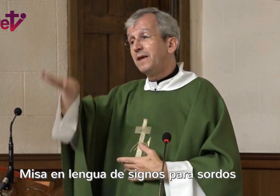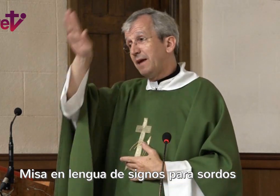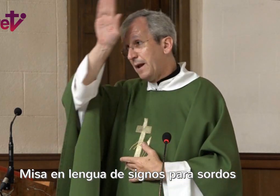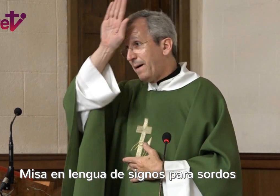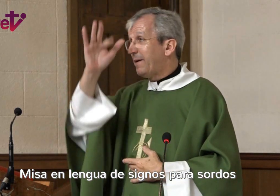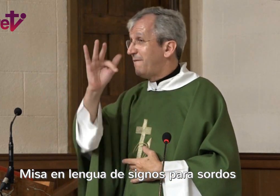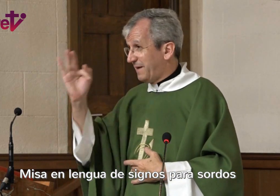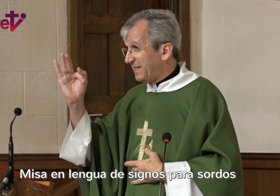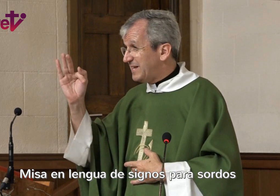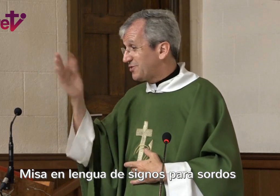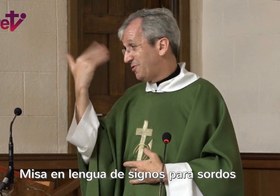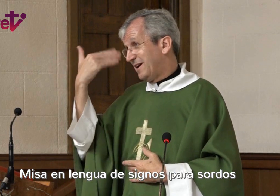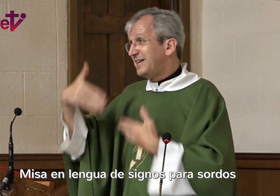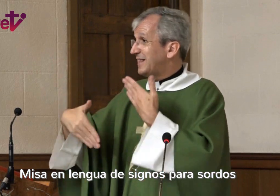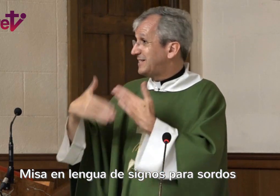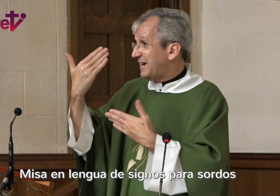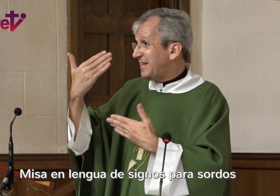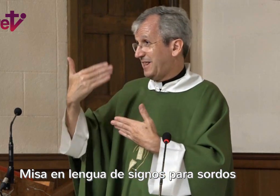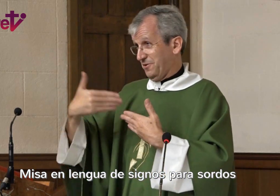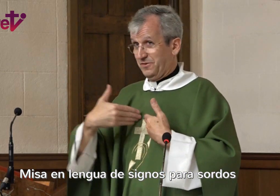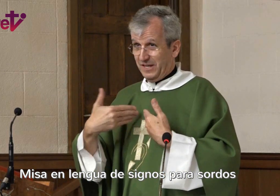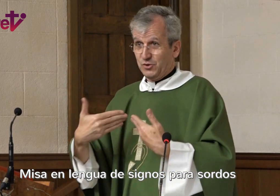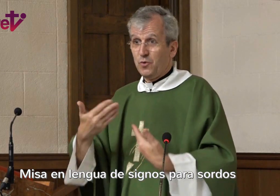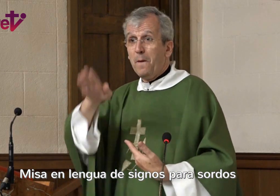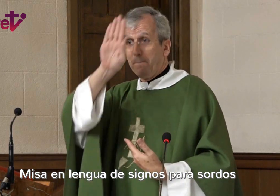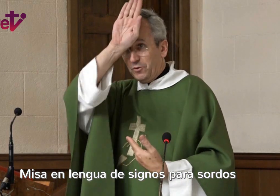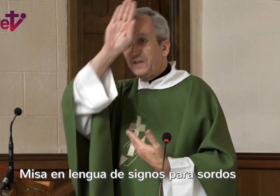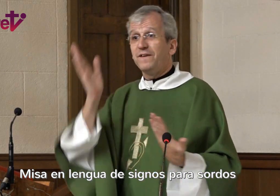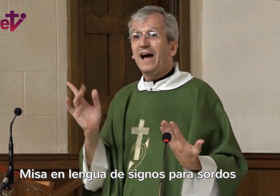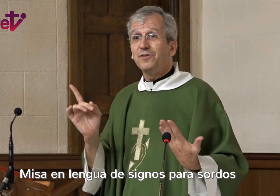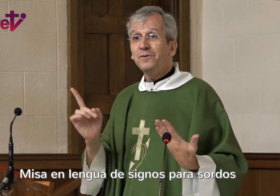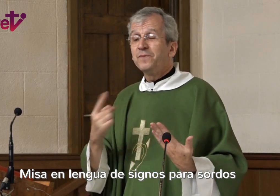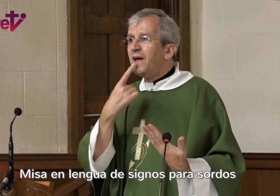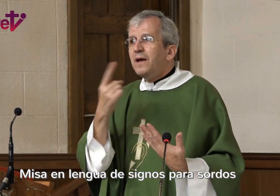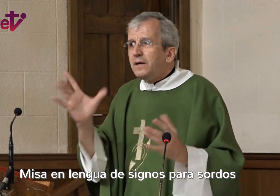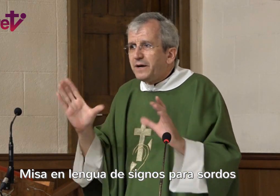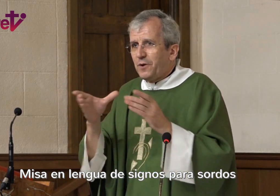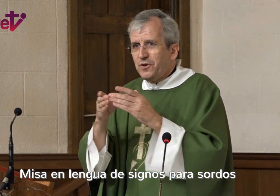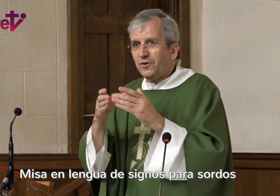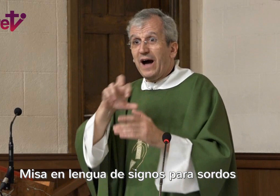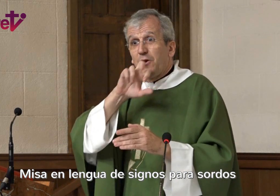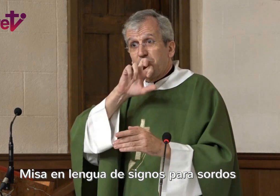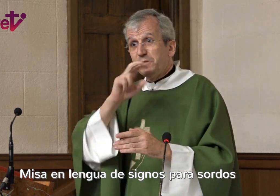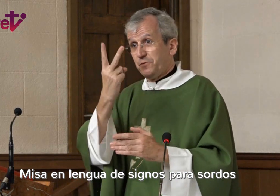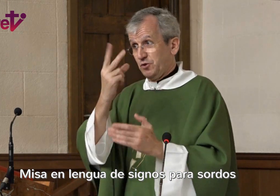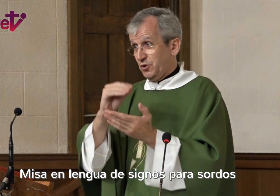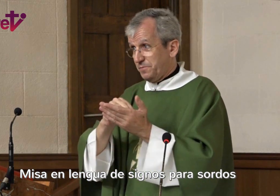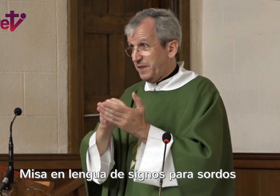el Papa Francisco ya desde el inicio de su pontificado reunió a los obispos dos